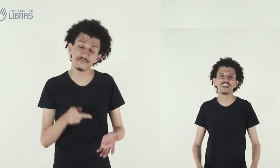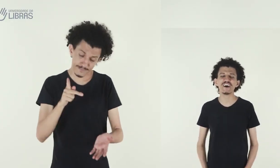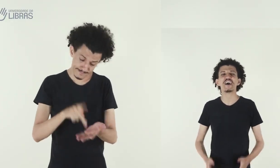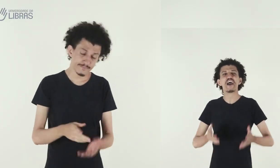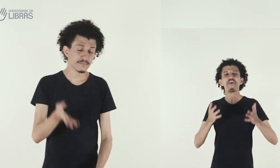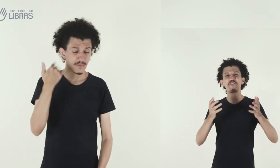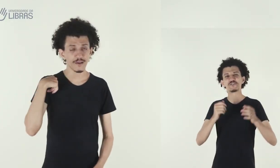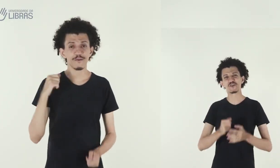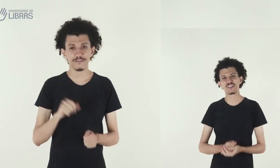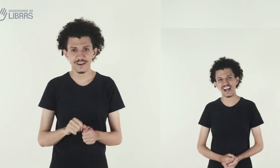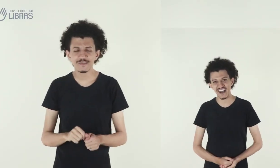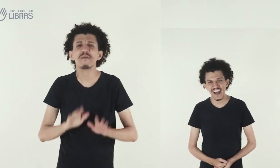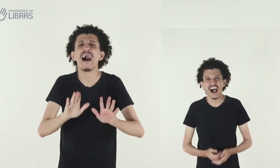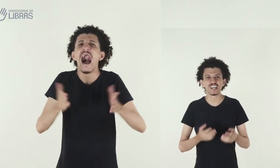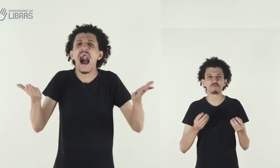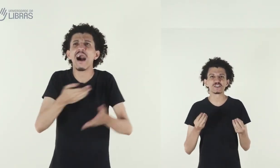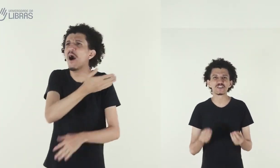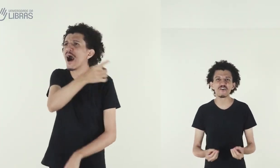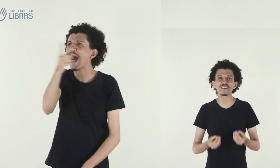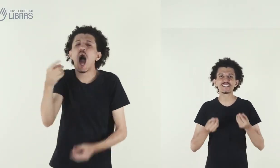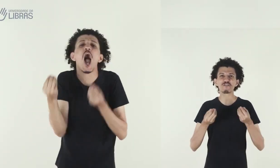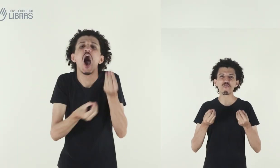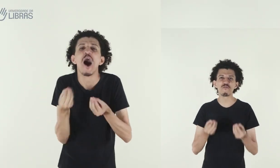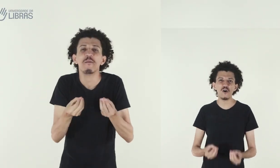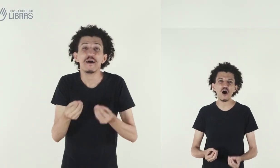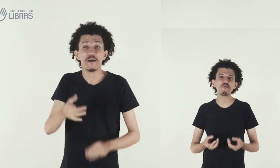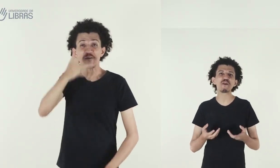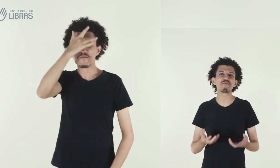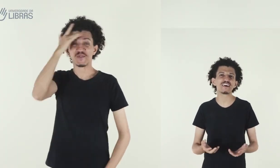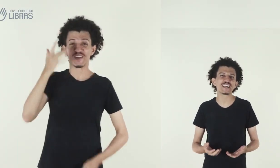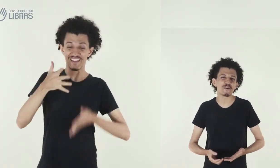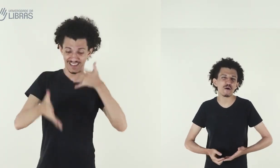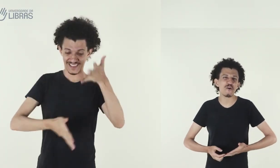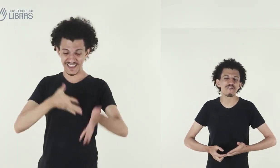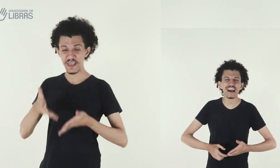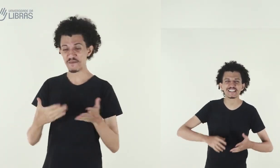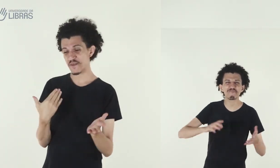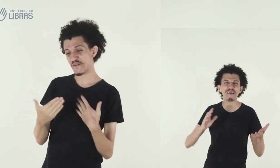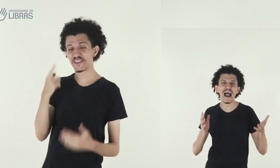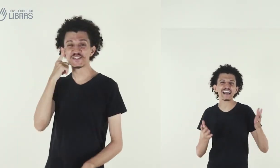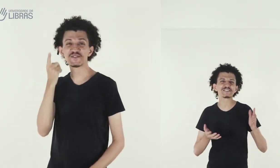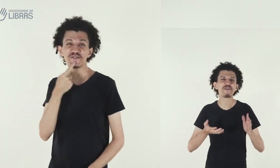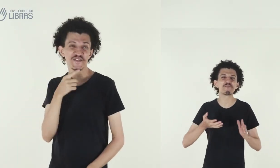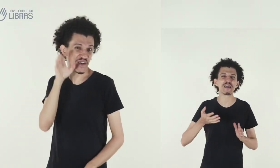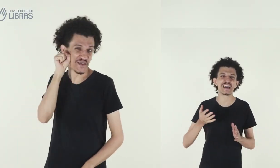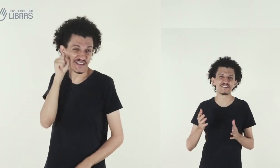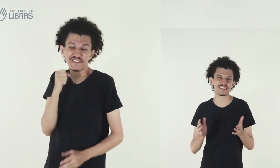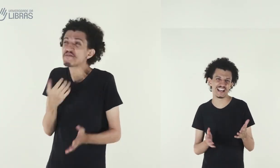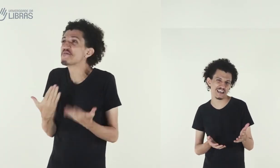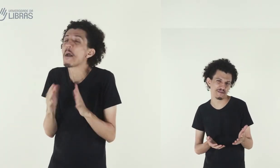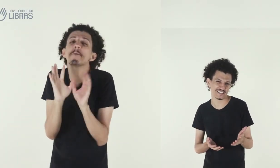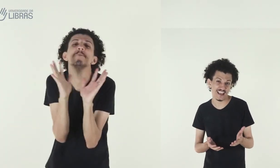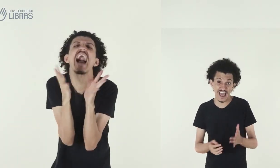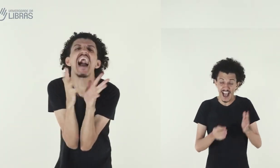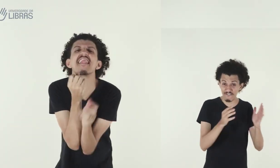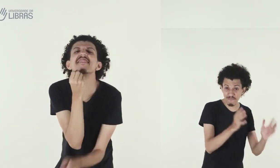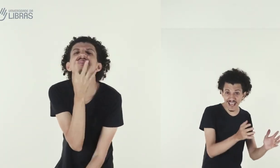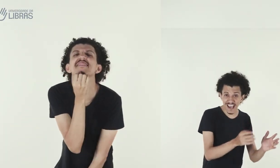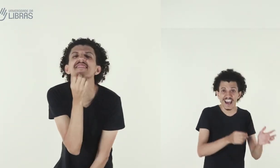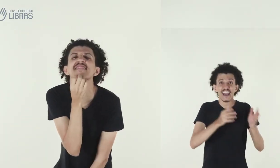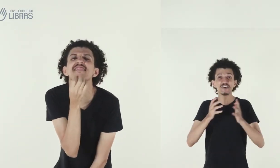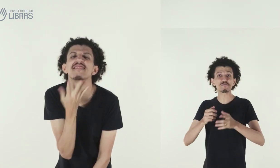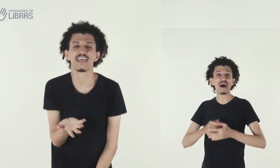é hoje em dia, eu vou te contar. As pessoas se conformam em fazer uma conversa mais ou menos em Libras.